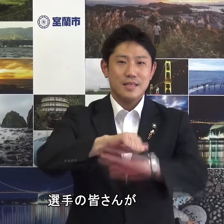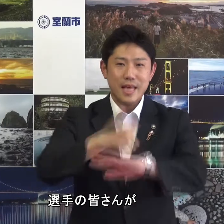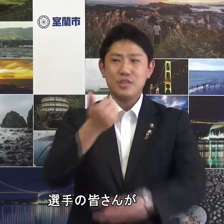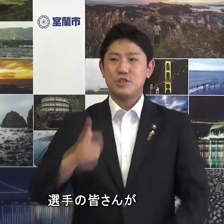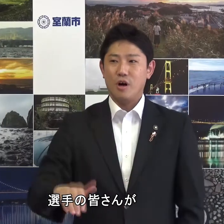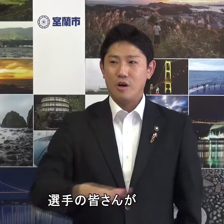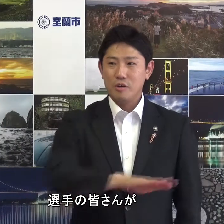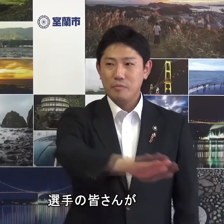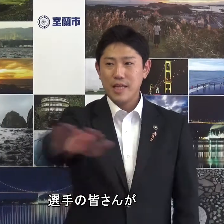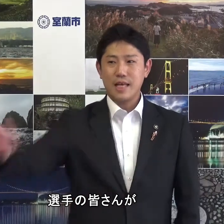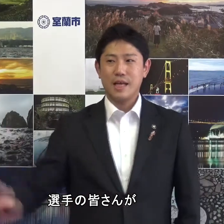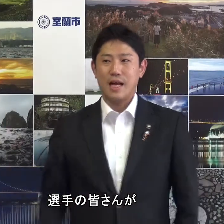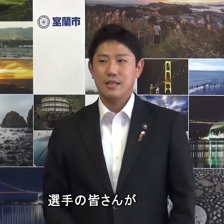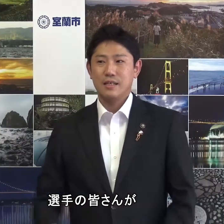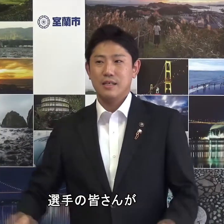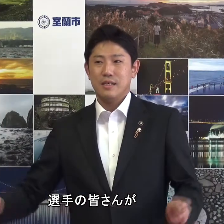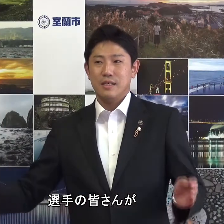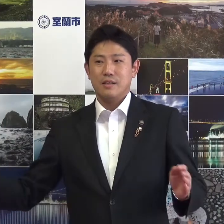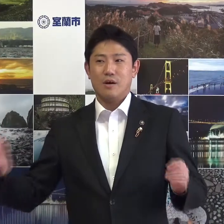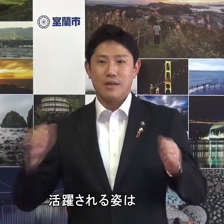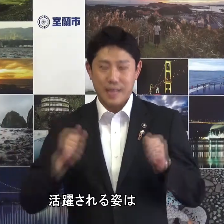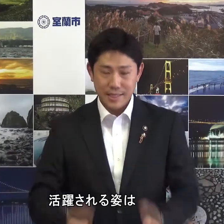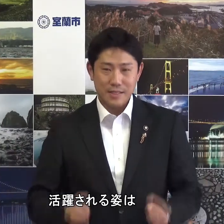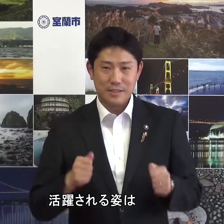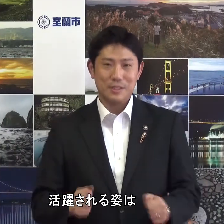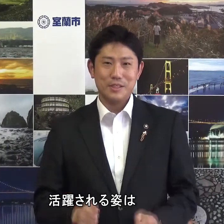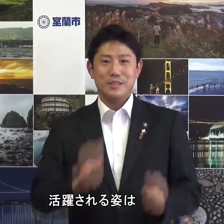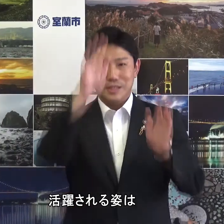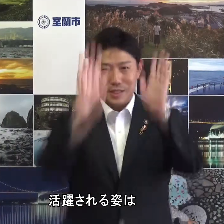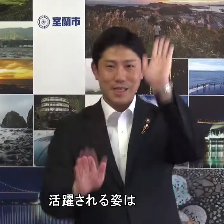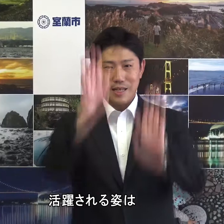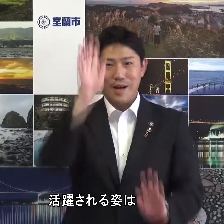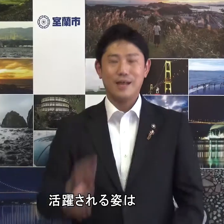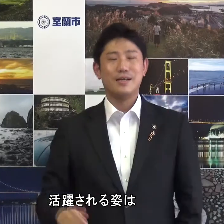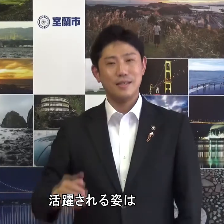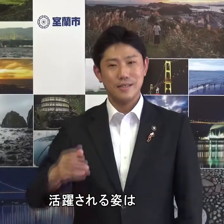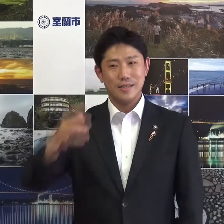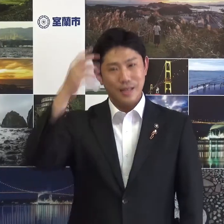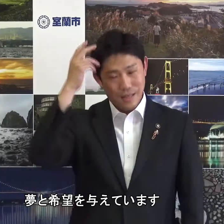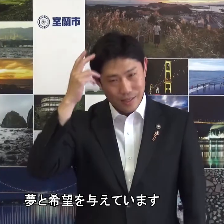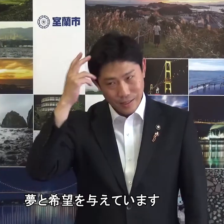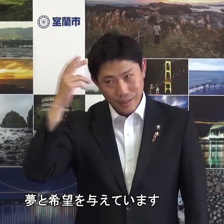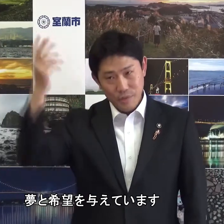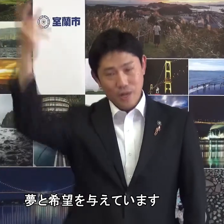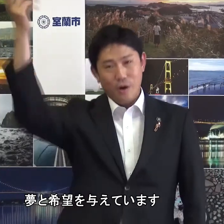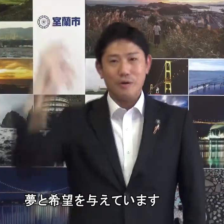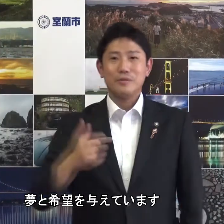選手の皆さんがの活躍する姿は夢と